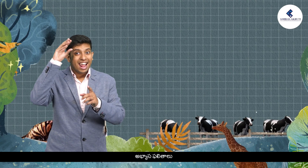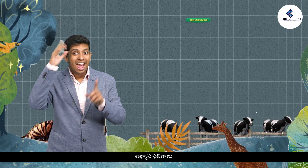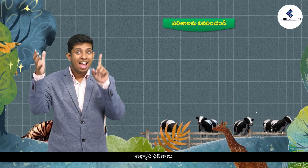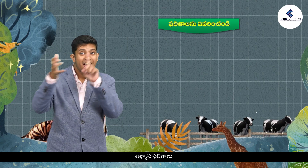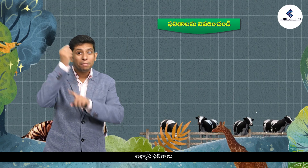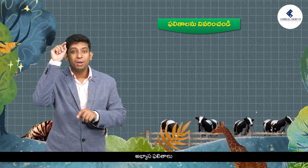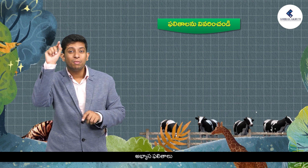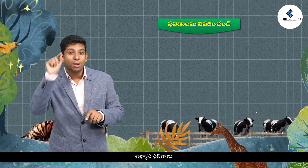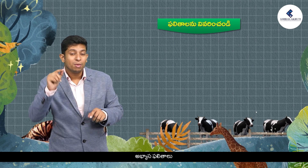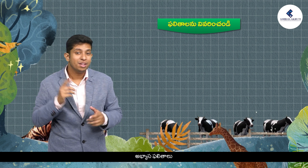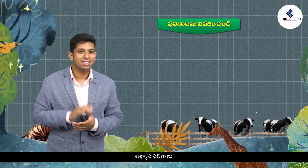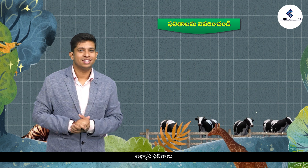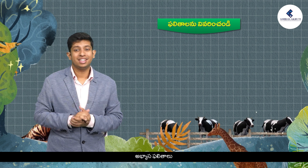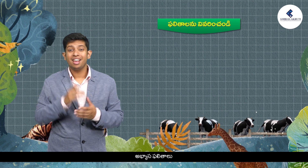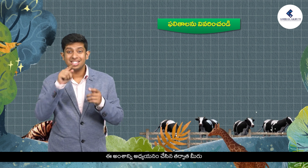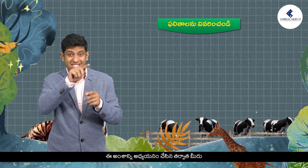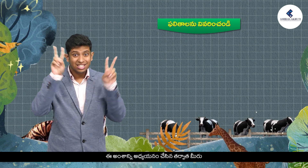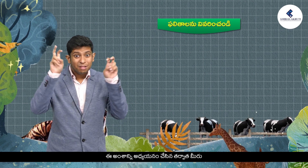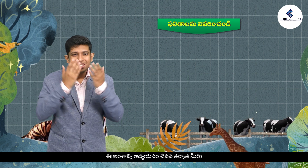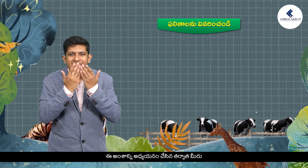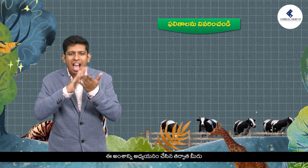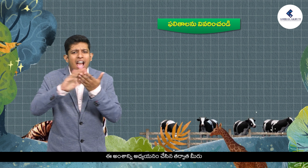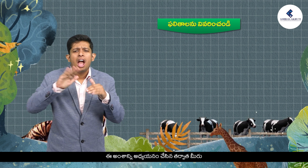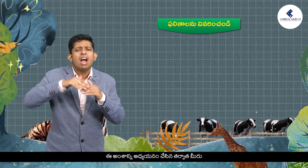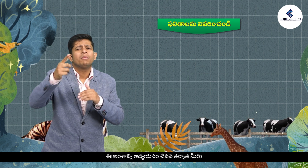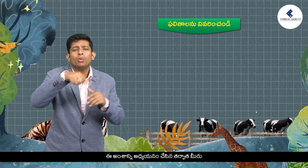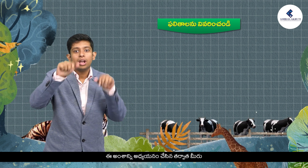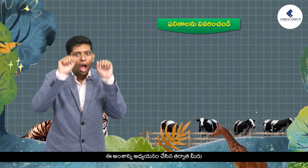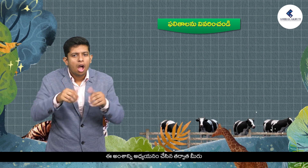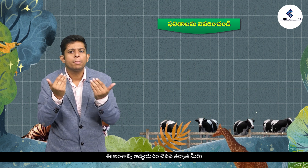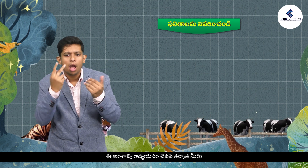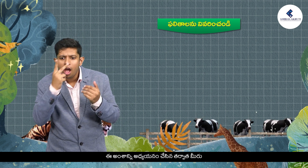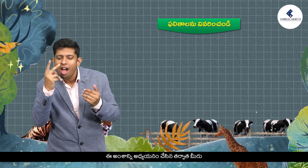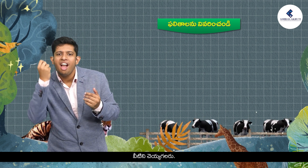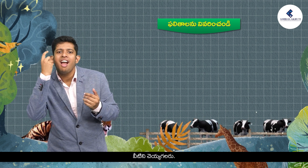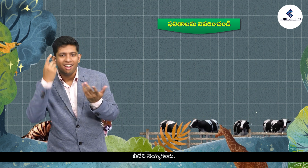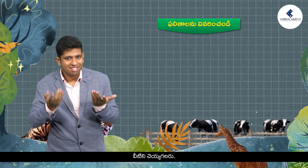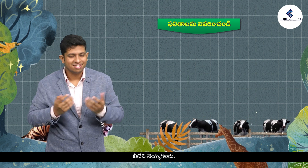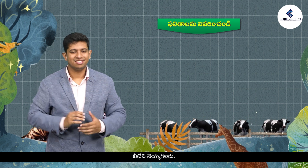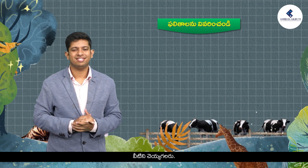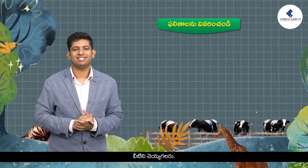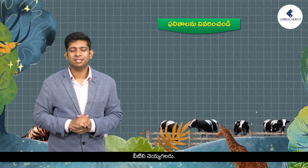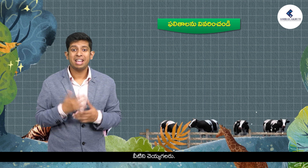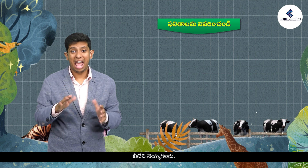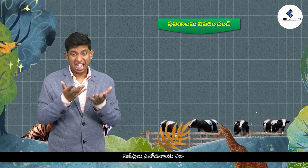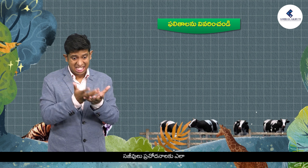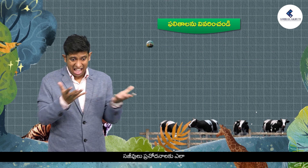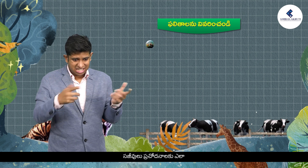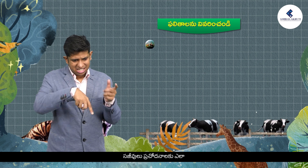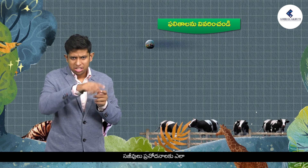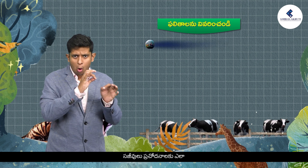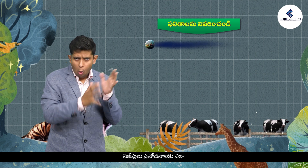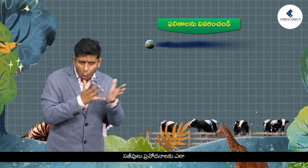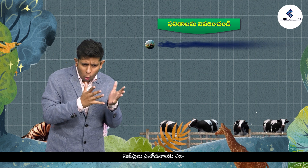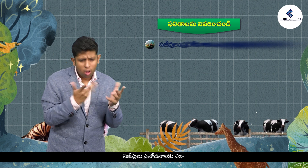అభ్యాస ఫలితాలు. ఈ అంశాన్ని అధ్యయనం చేసిన తర్వాత మీరు వీటిని చేయగలరు.